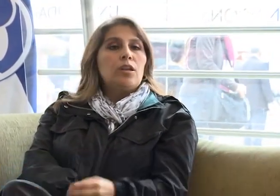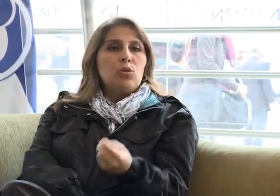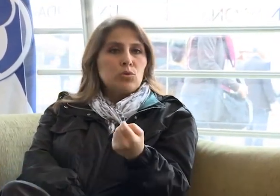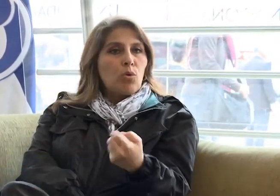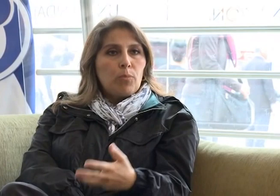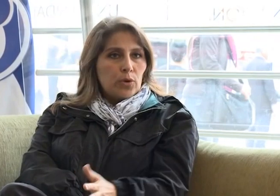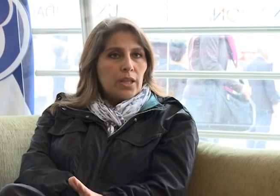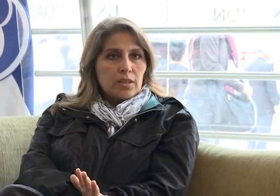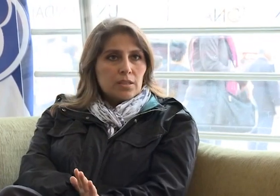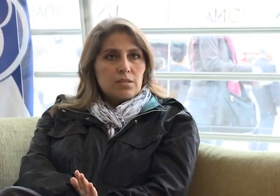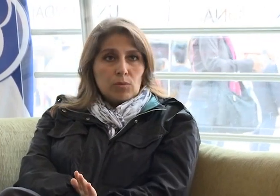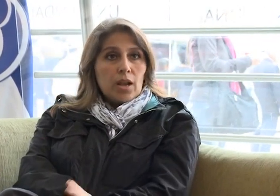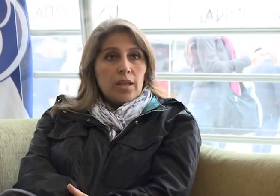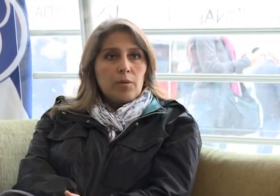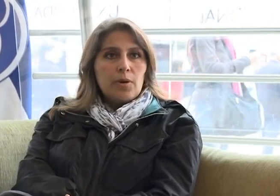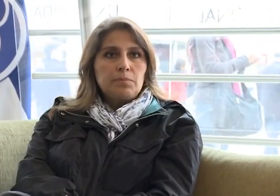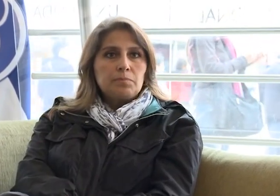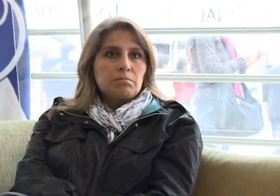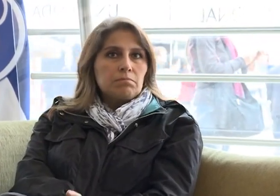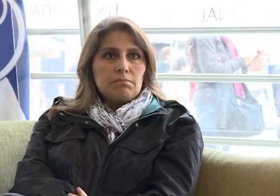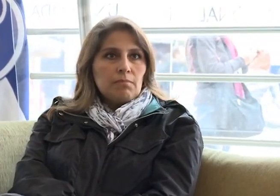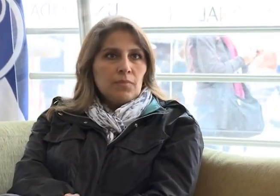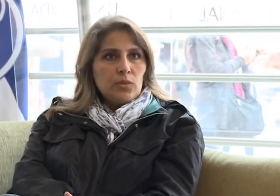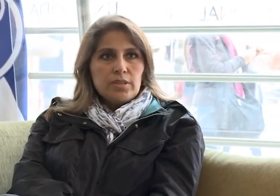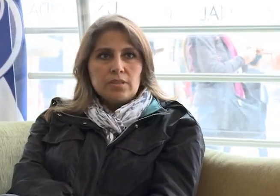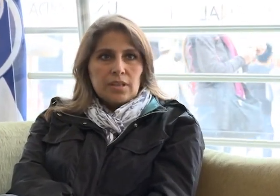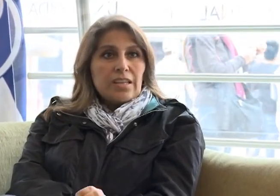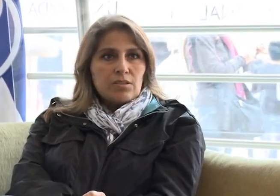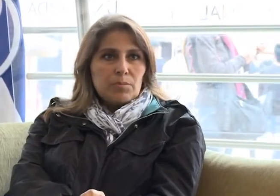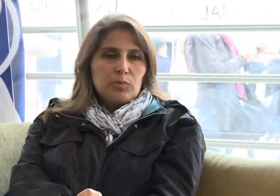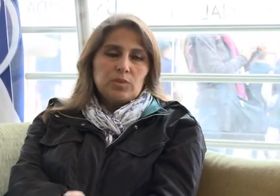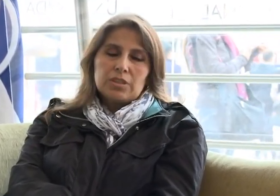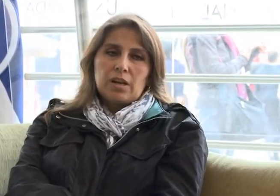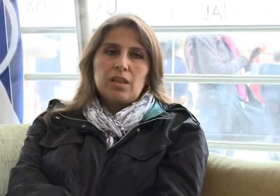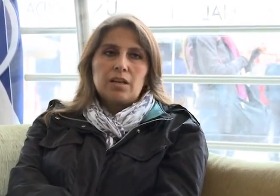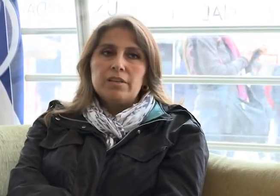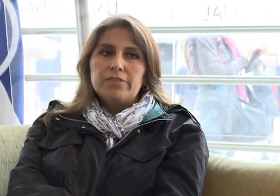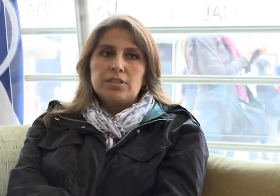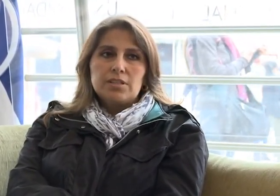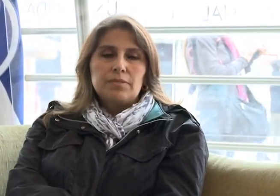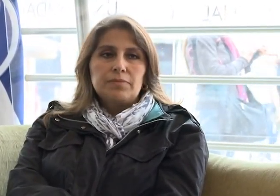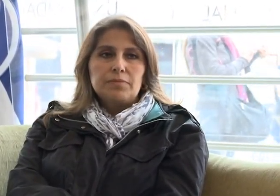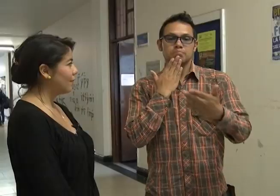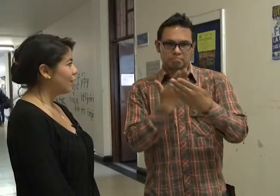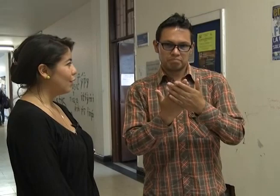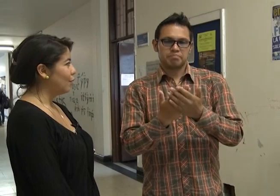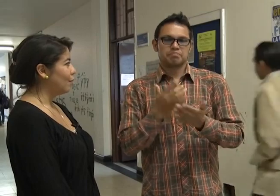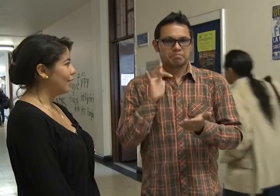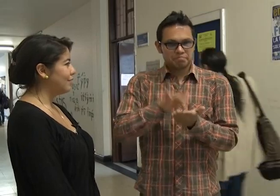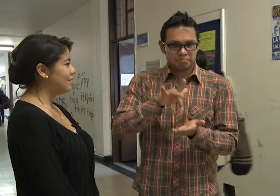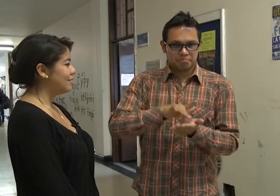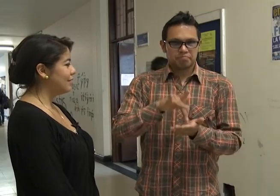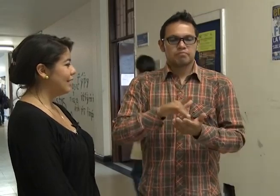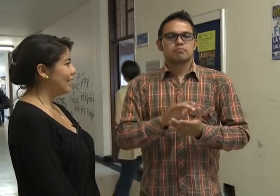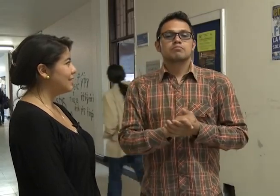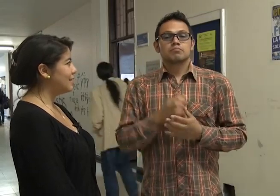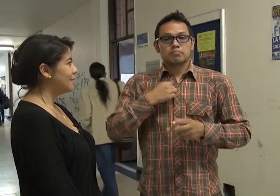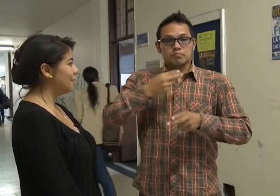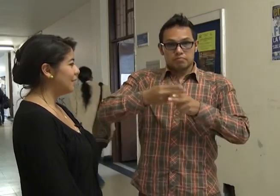los componentes de una lengua. Entonces, en ese punto es que radica la diferencia. Buenos días,